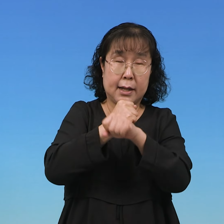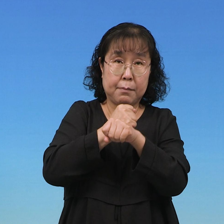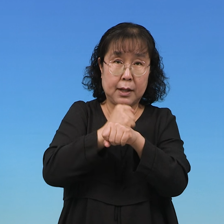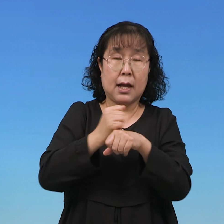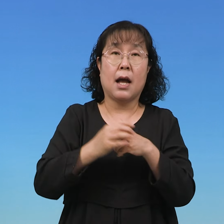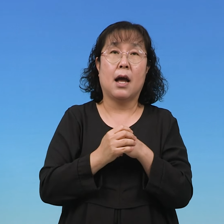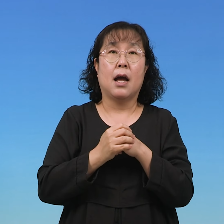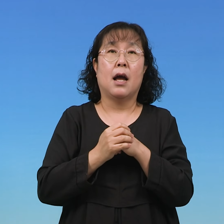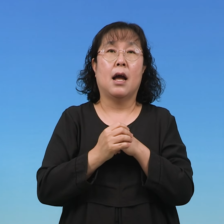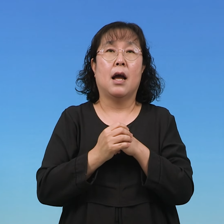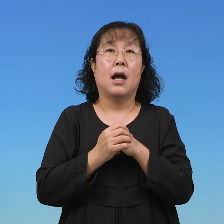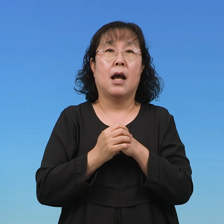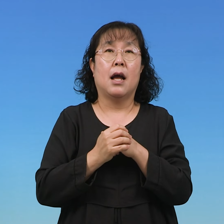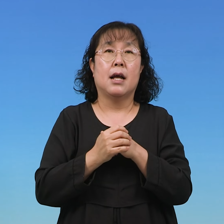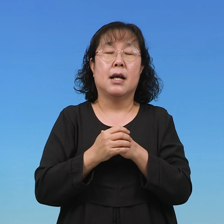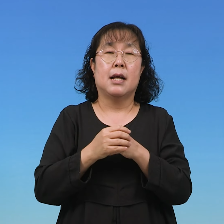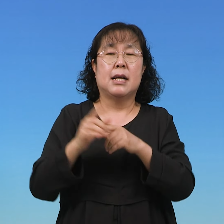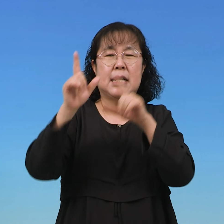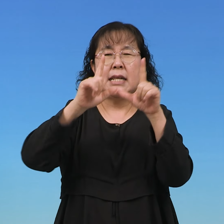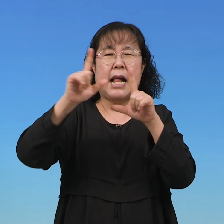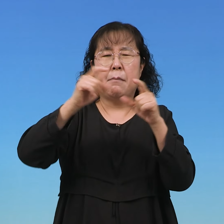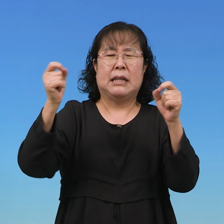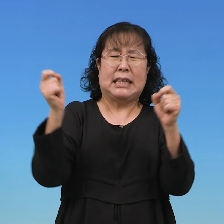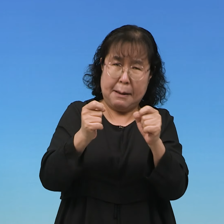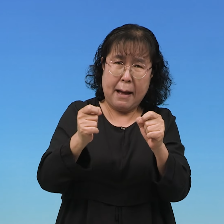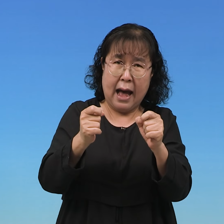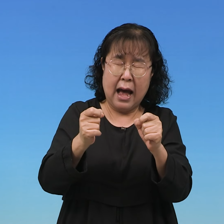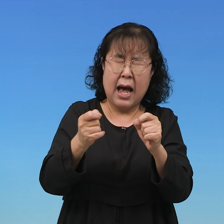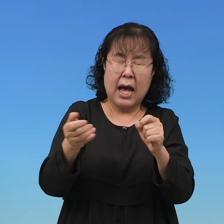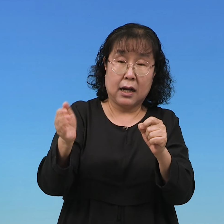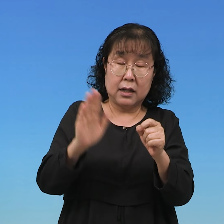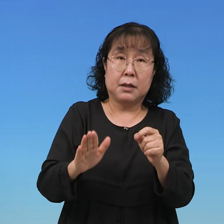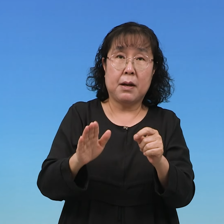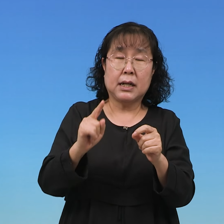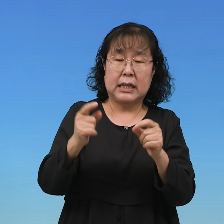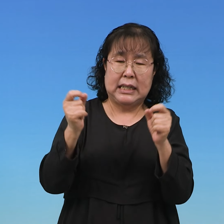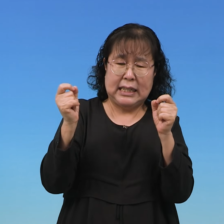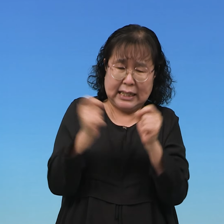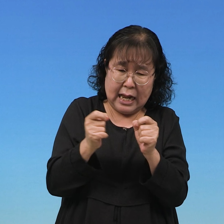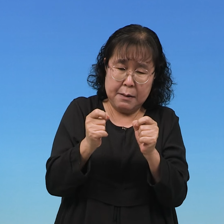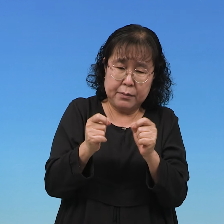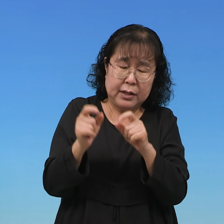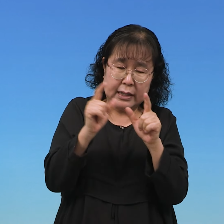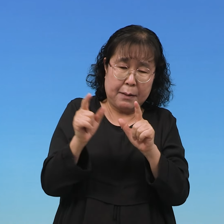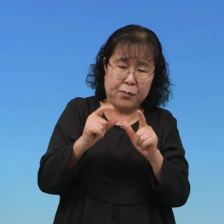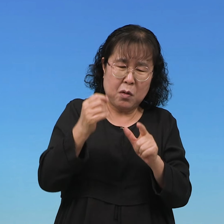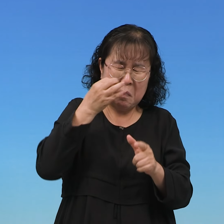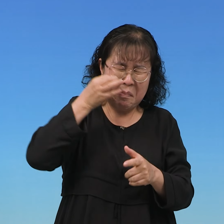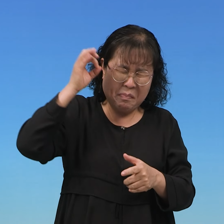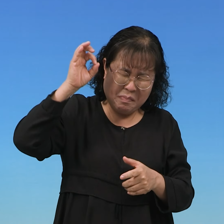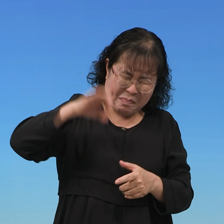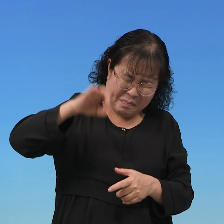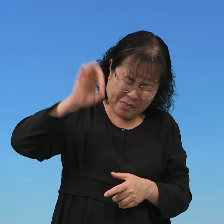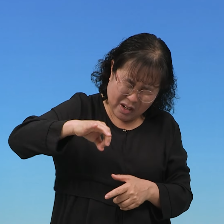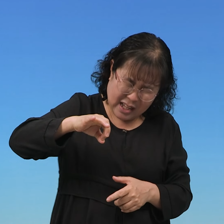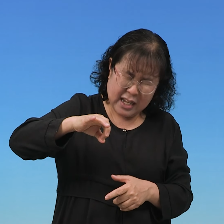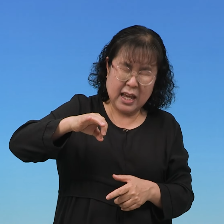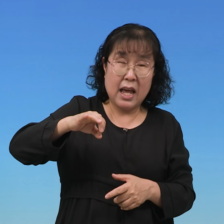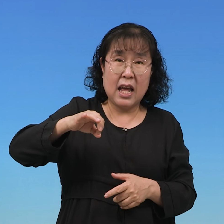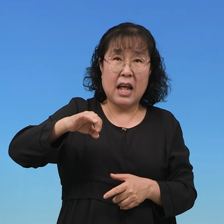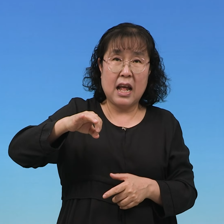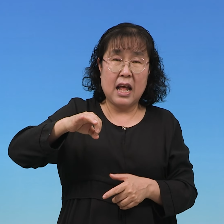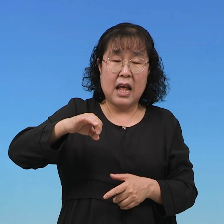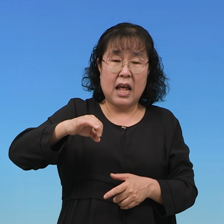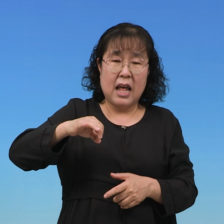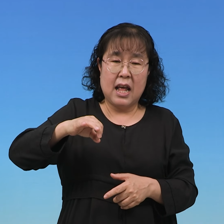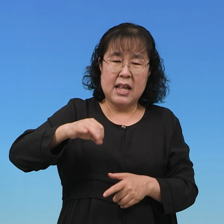짧은 인생도 천하게 보내기에는 너무 길다. 너무 뜨끔한 이야기 아닙니까? 안